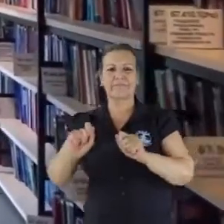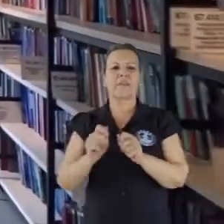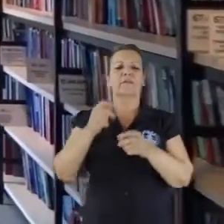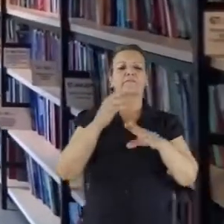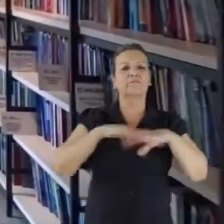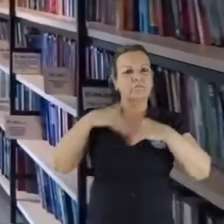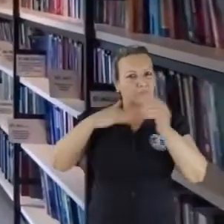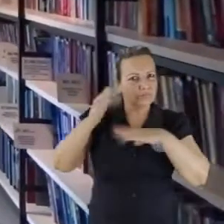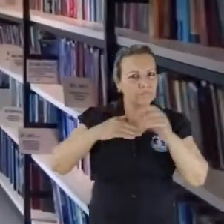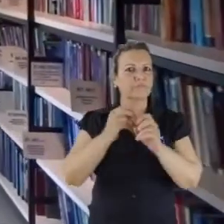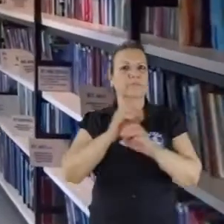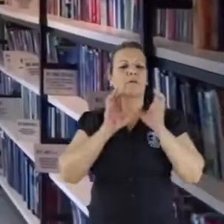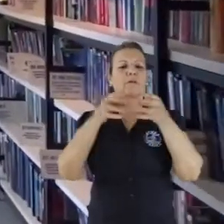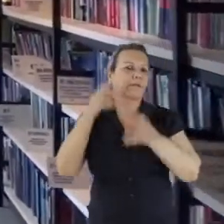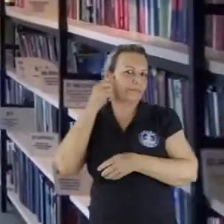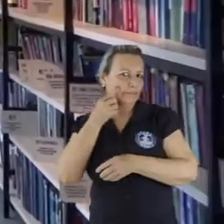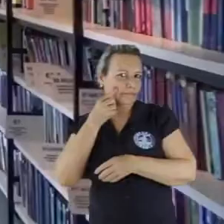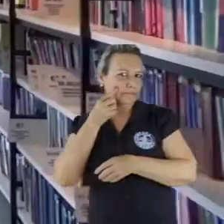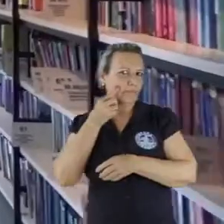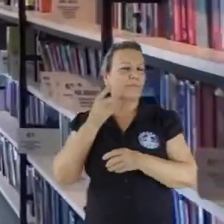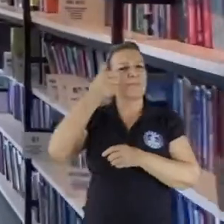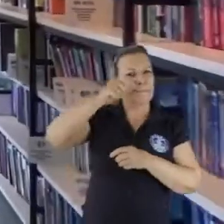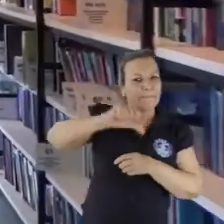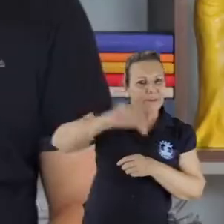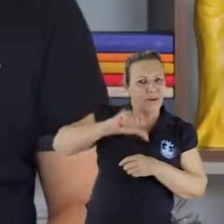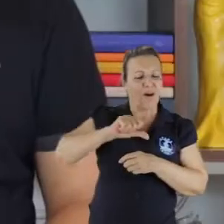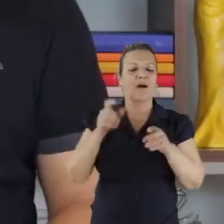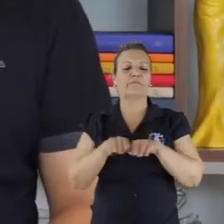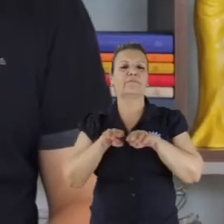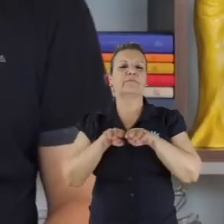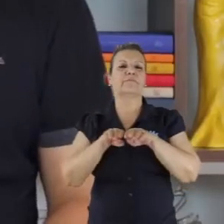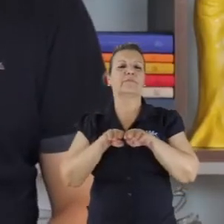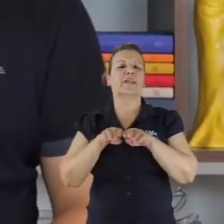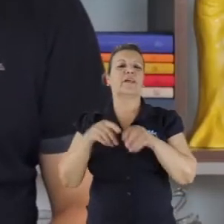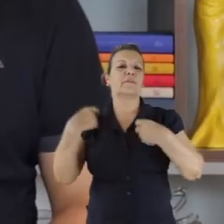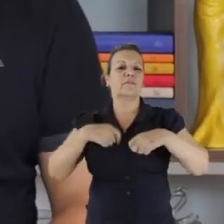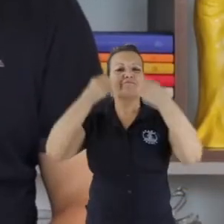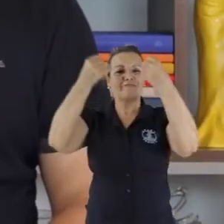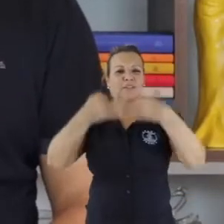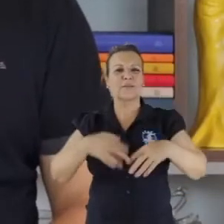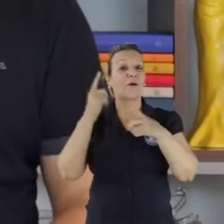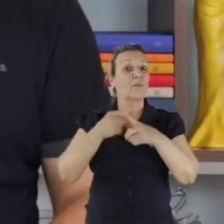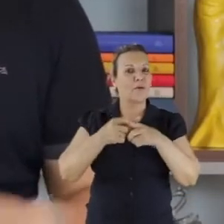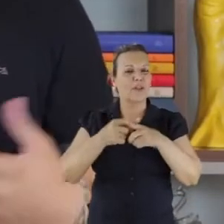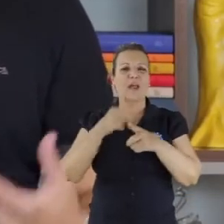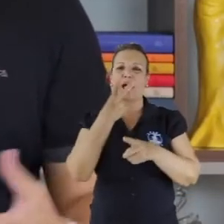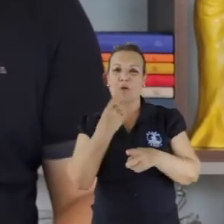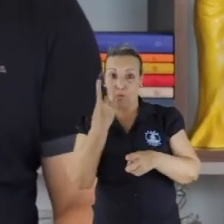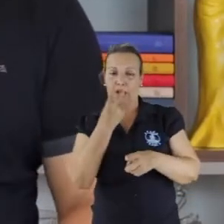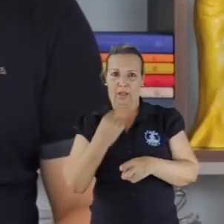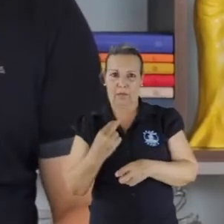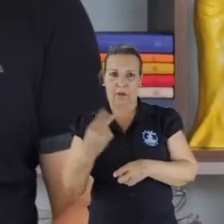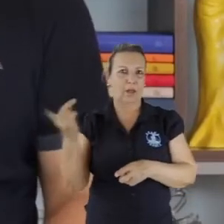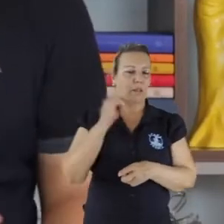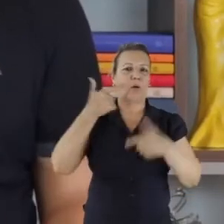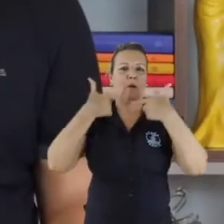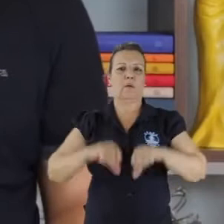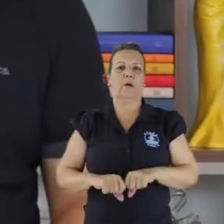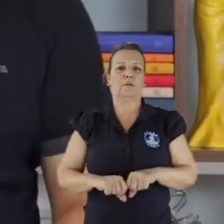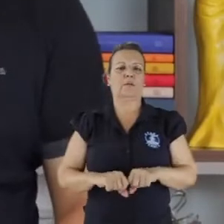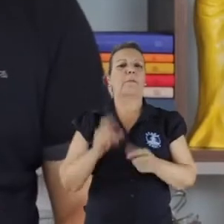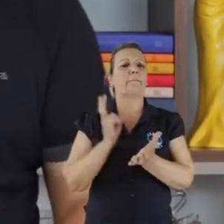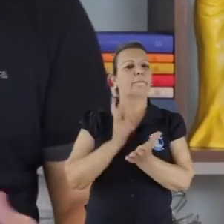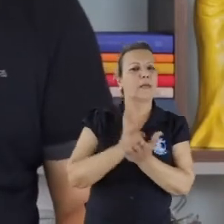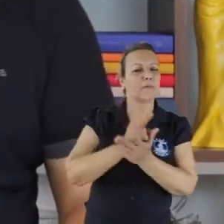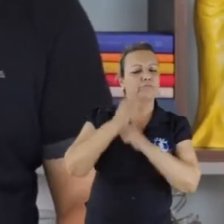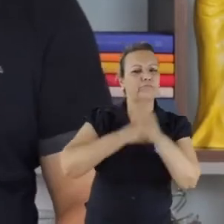prestação de serviço à comunidade. Para piorar, há momentos em que ainda temos que explicar o porquê dela ser uma língua e não